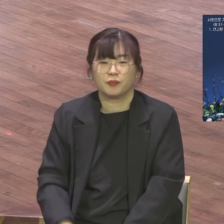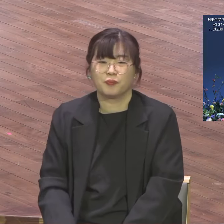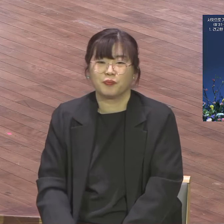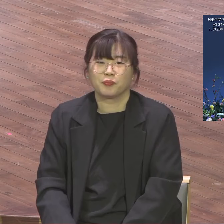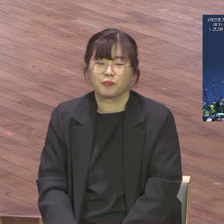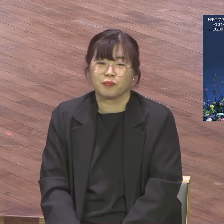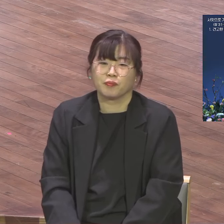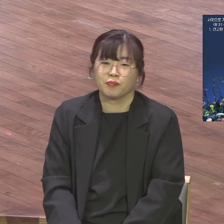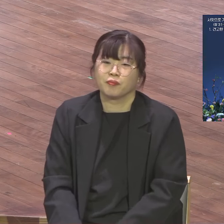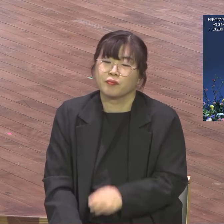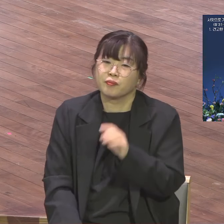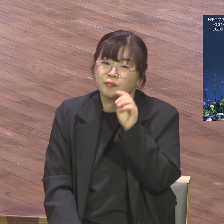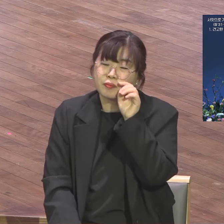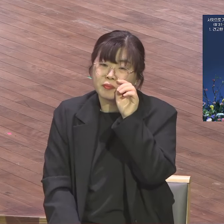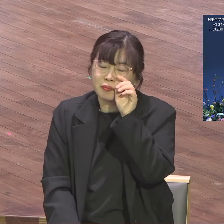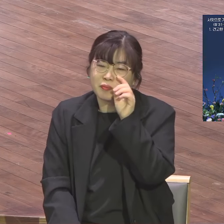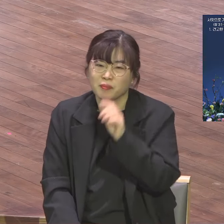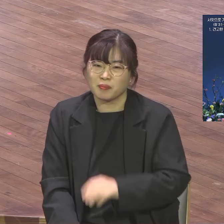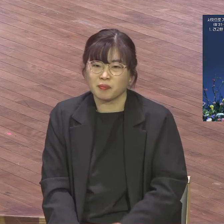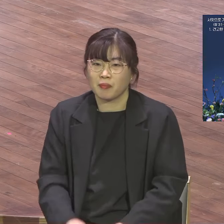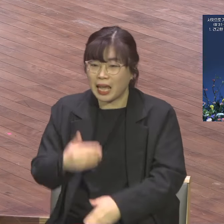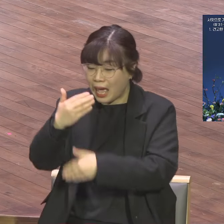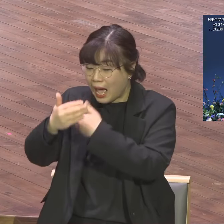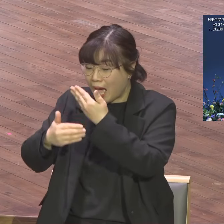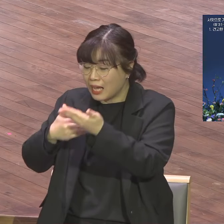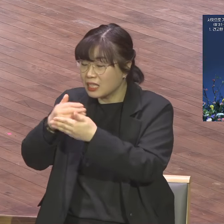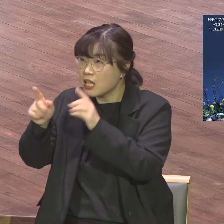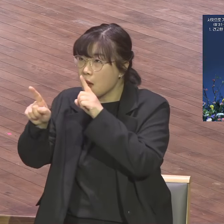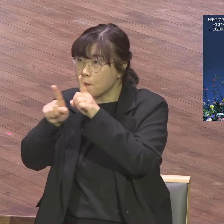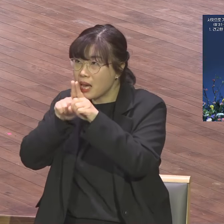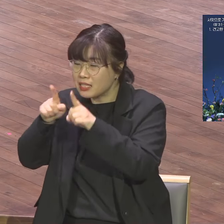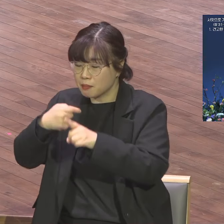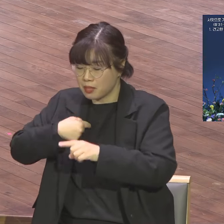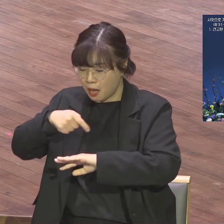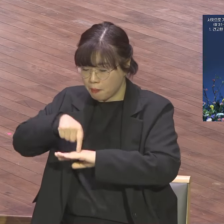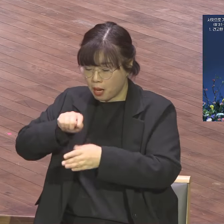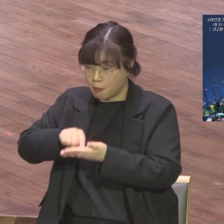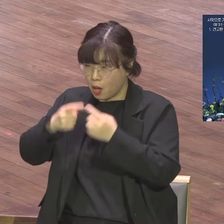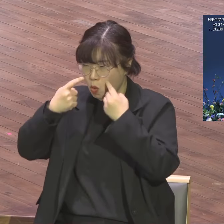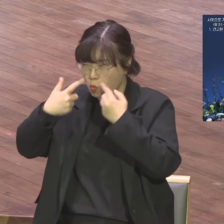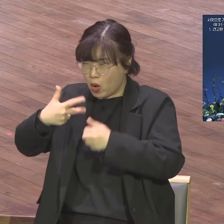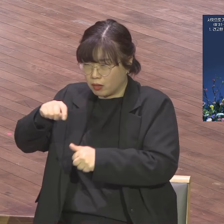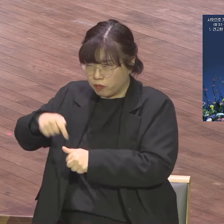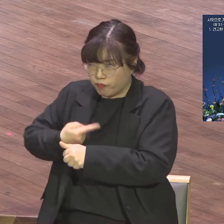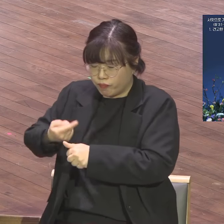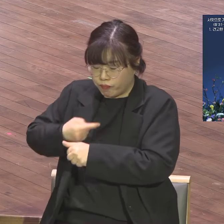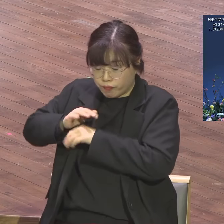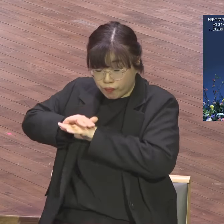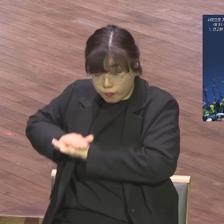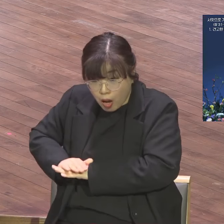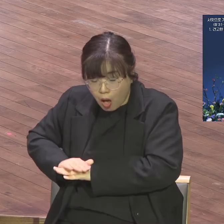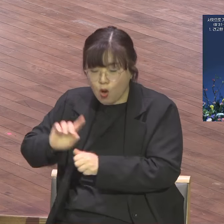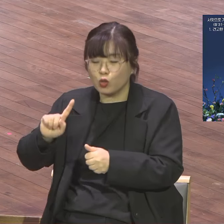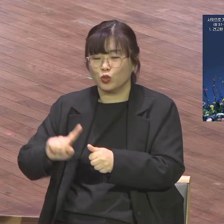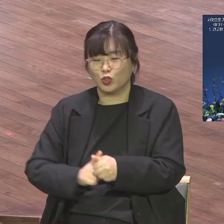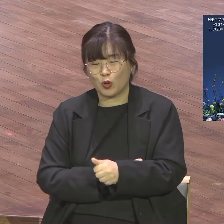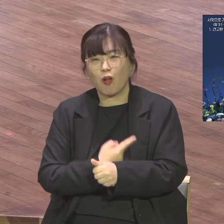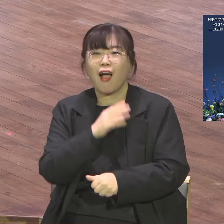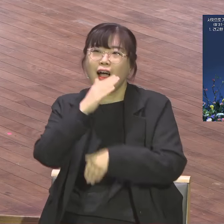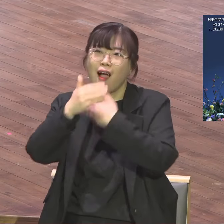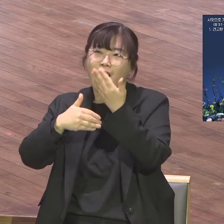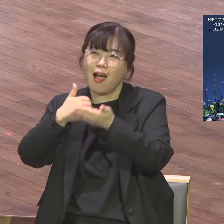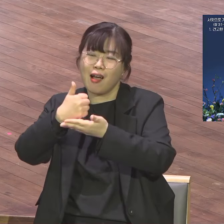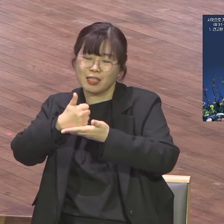삶을 살면 말씀 중심의 삶을 살면 참된 성리의 삶을 살게 된다. 그런데